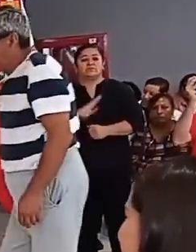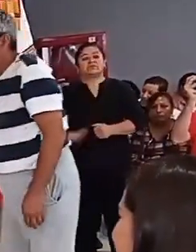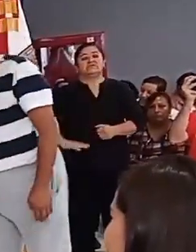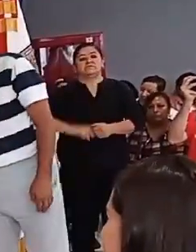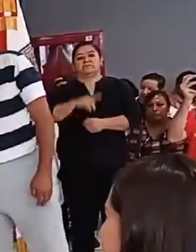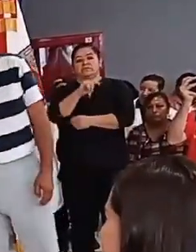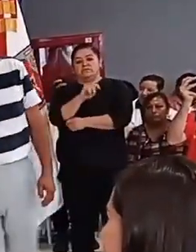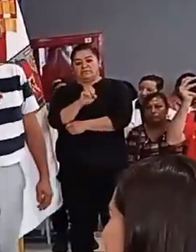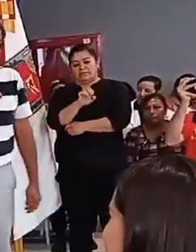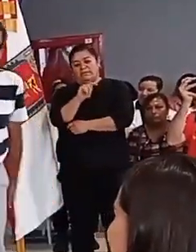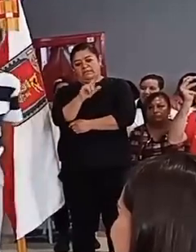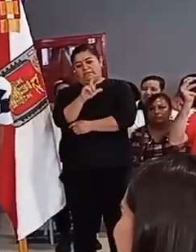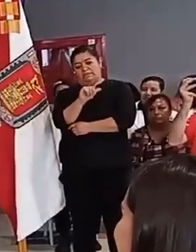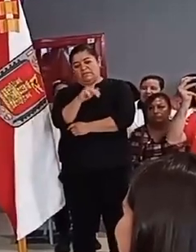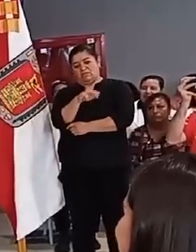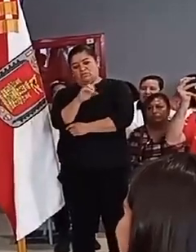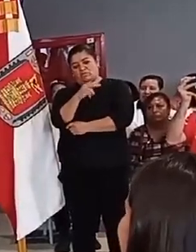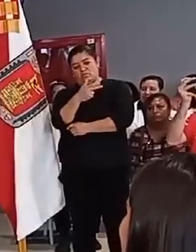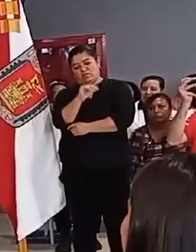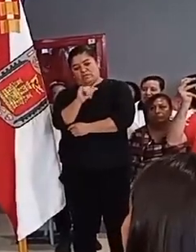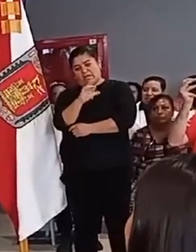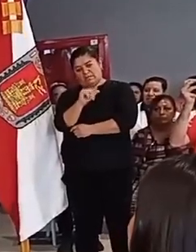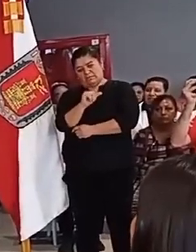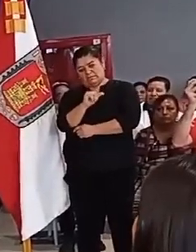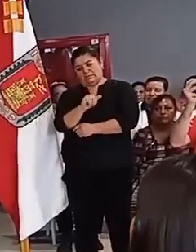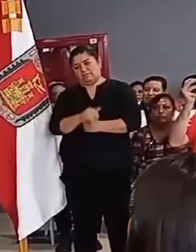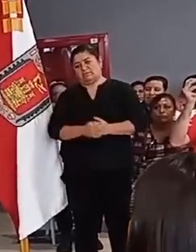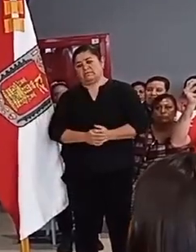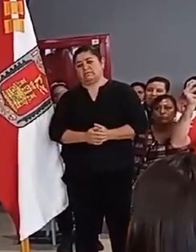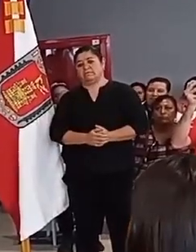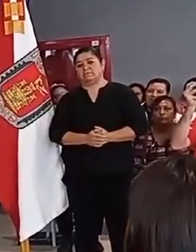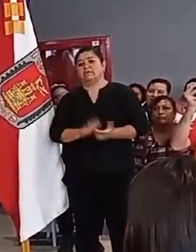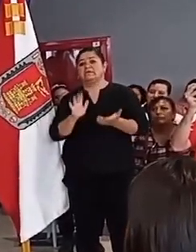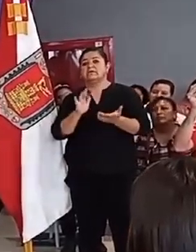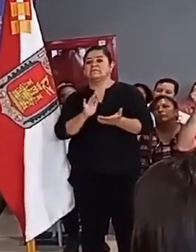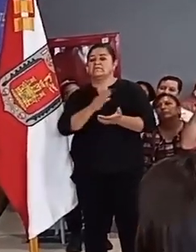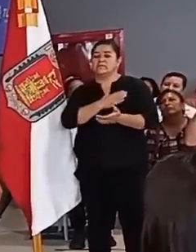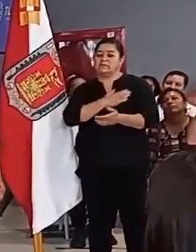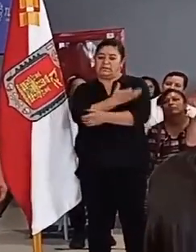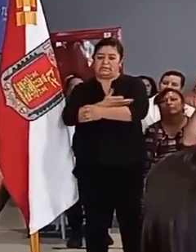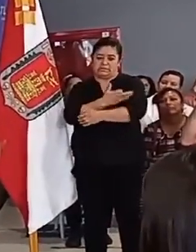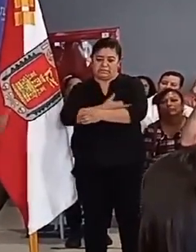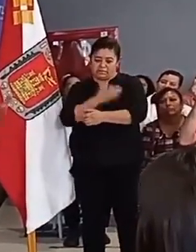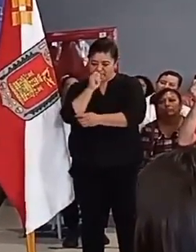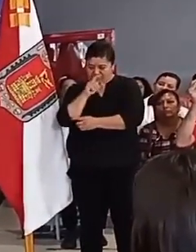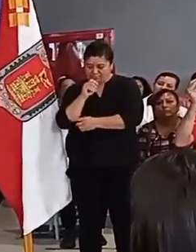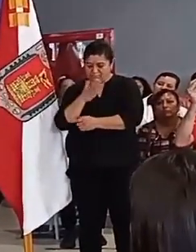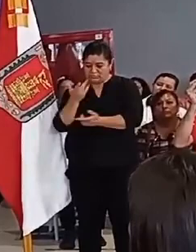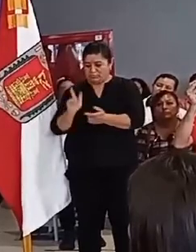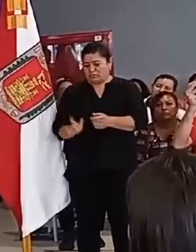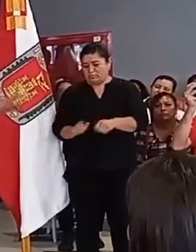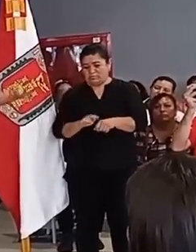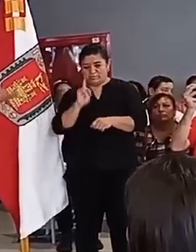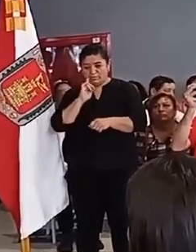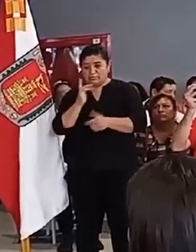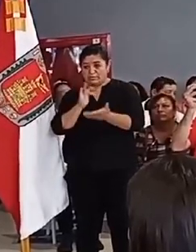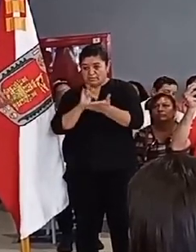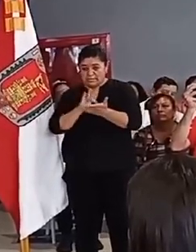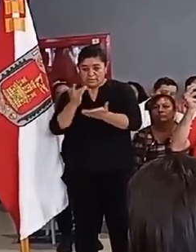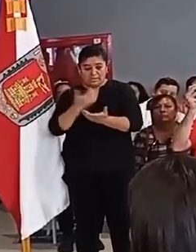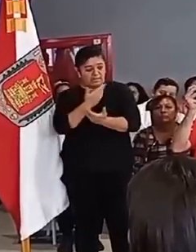tanoca pues muy buenas tardes Este gobernadora Pues yo también agradecerle Pues aquí a